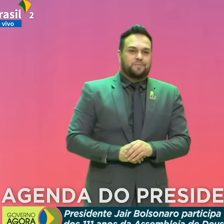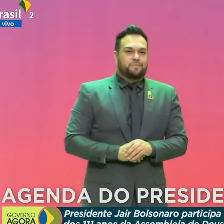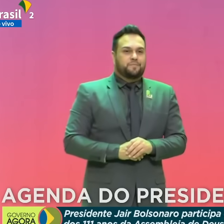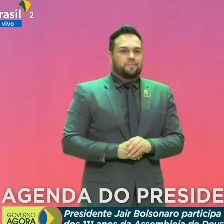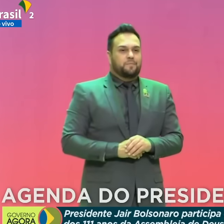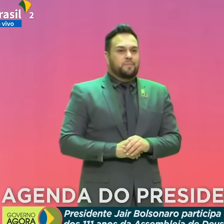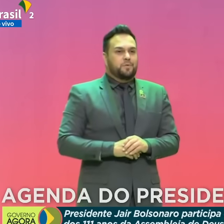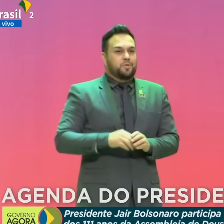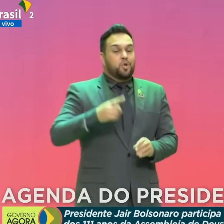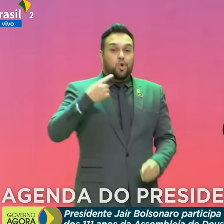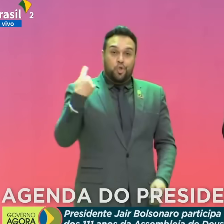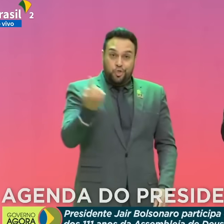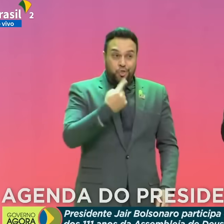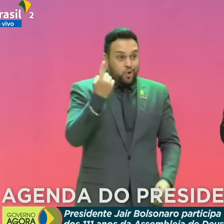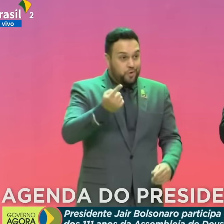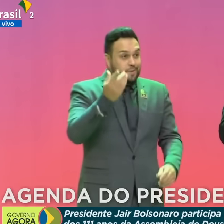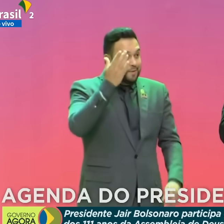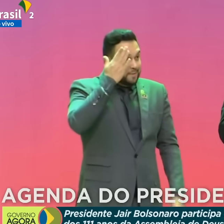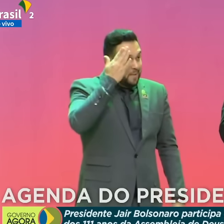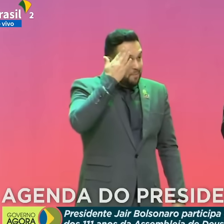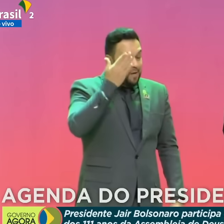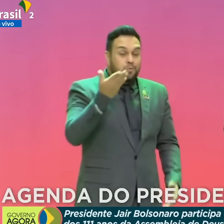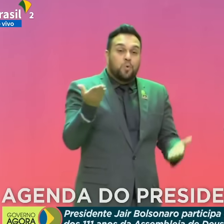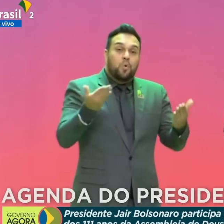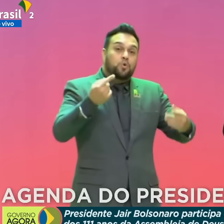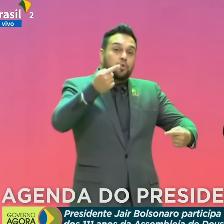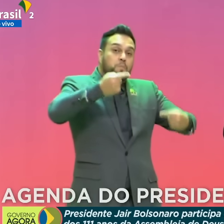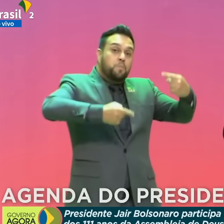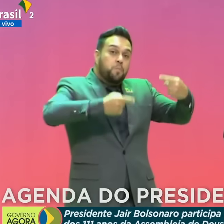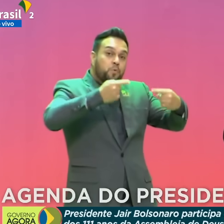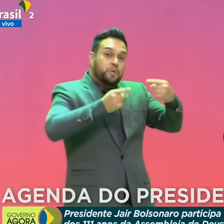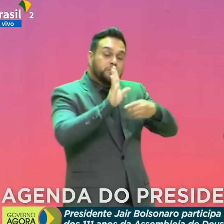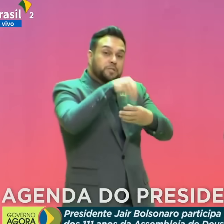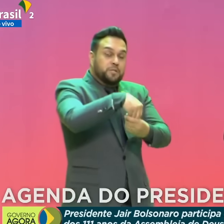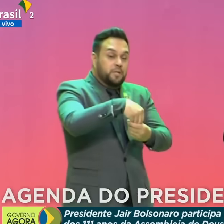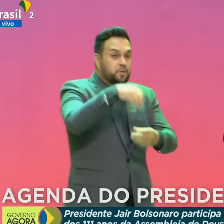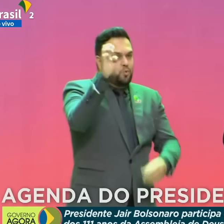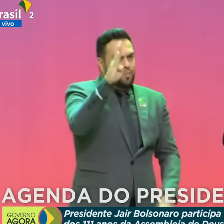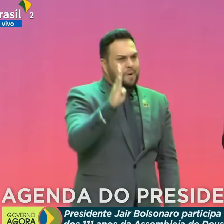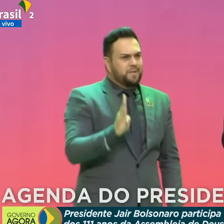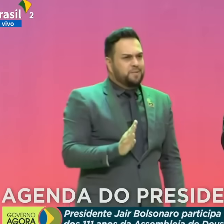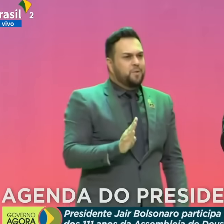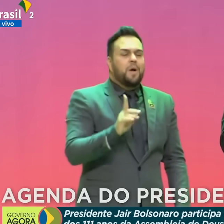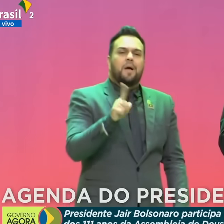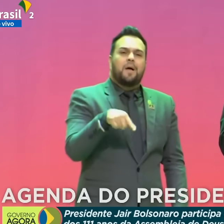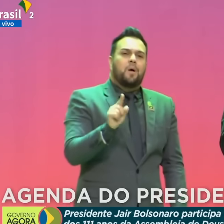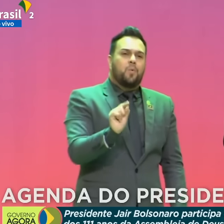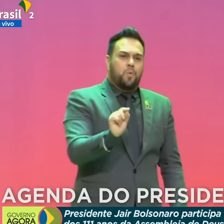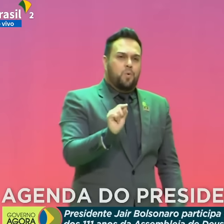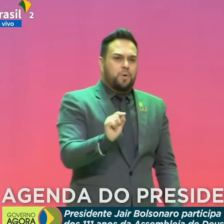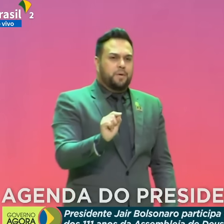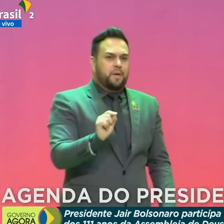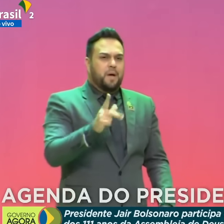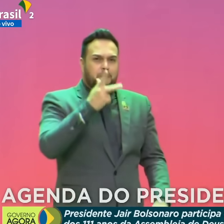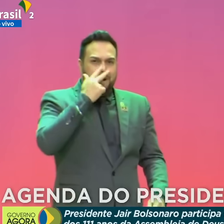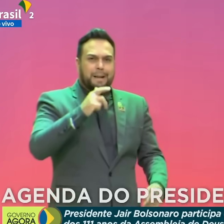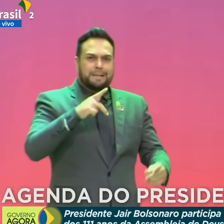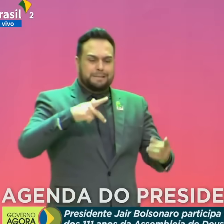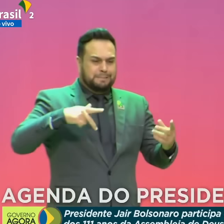sabemos que hoje a política no Brasil está